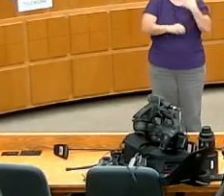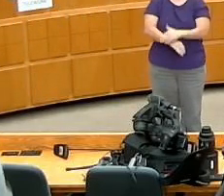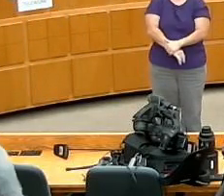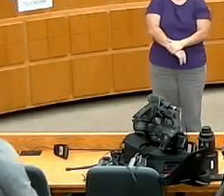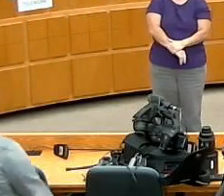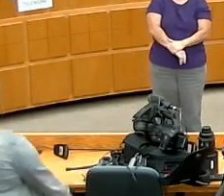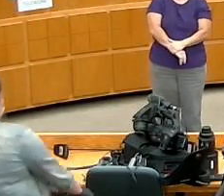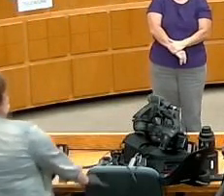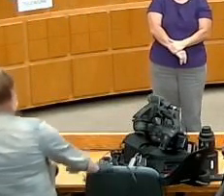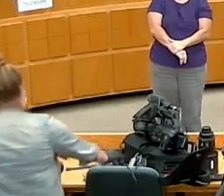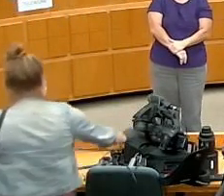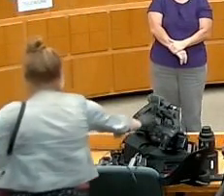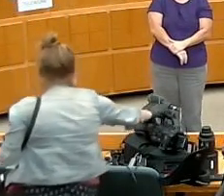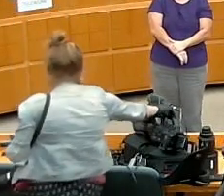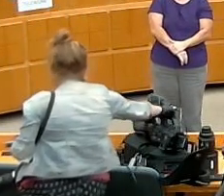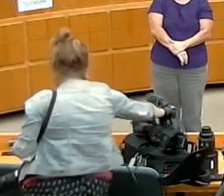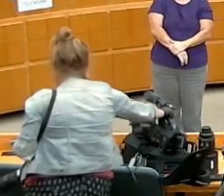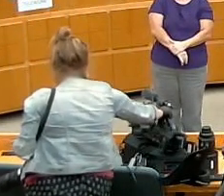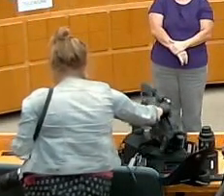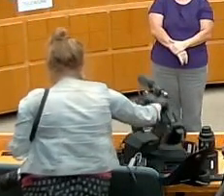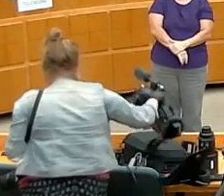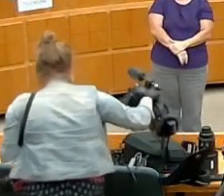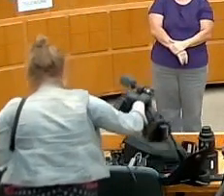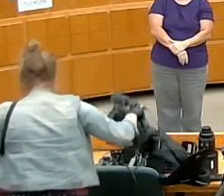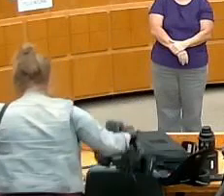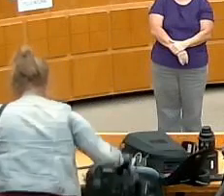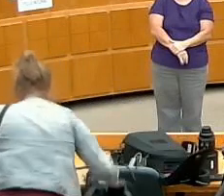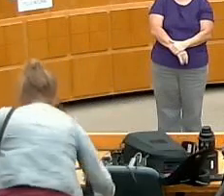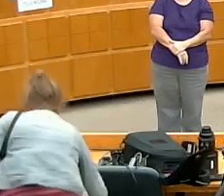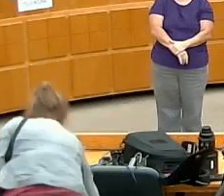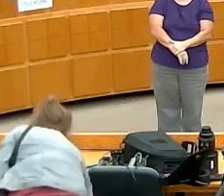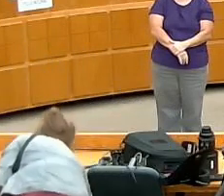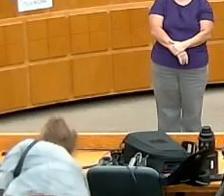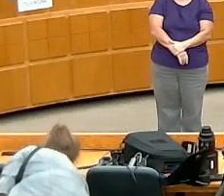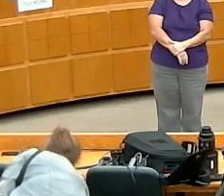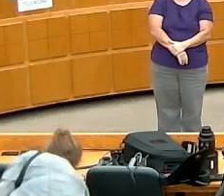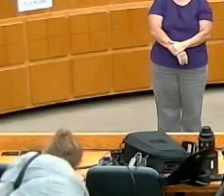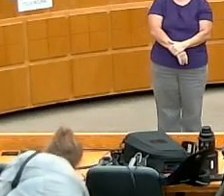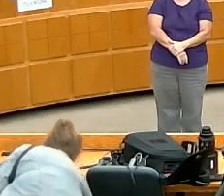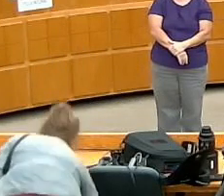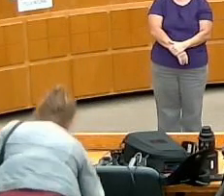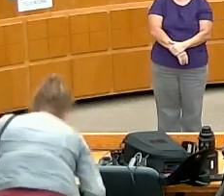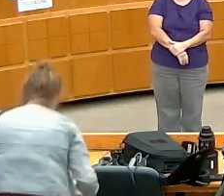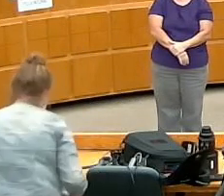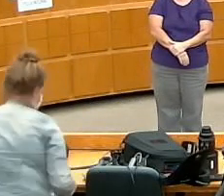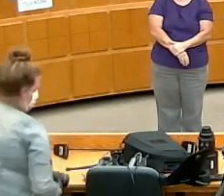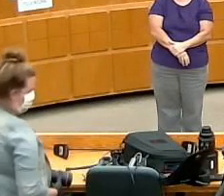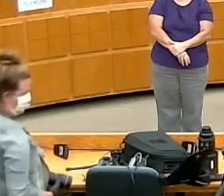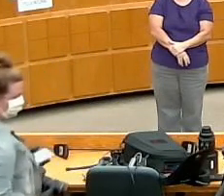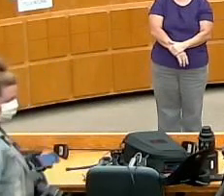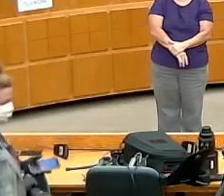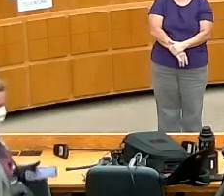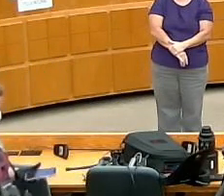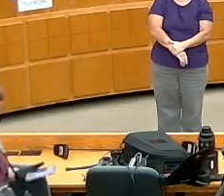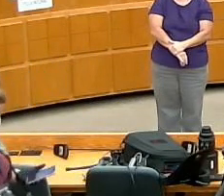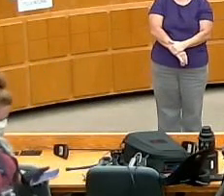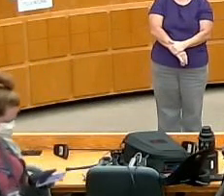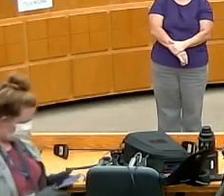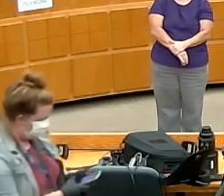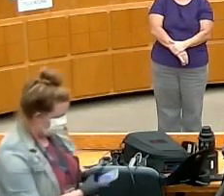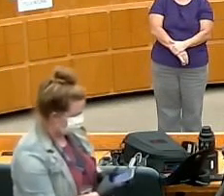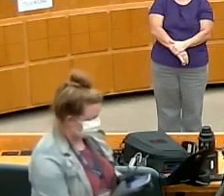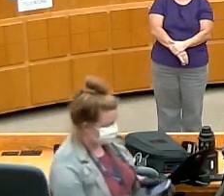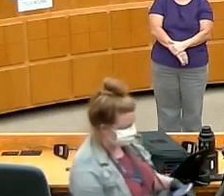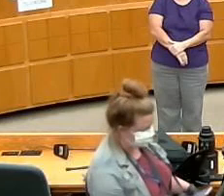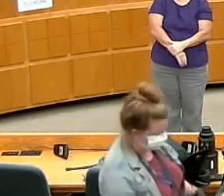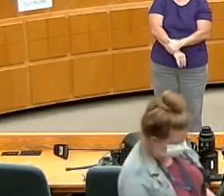fin de semana y le queremos agradecer. En cuanto al muelle Bob Hall, lo que ahí sucedió es que 2 personas creyeron que era chistoso ir al muelle y decir